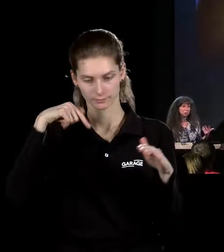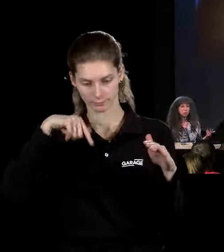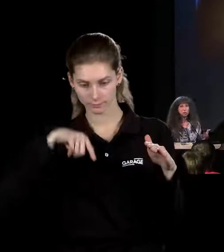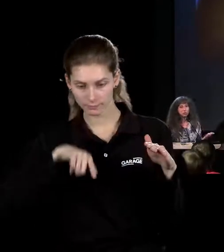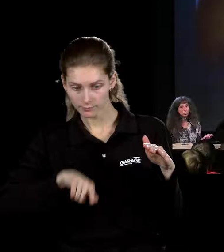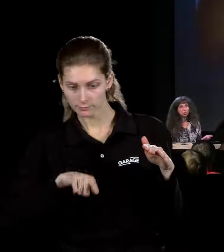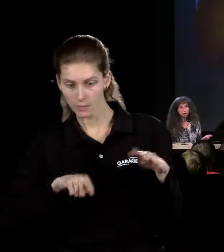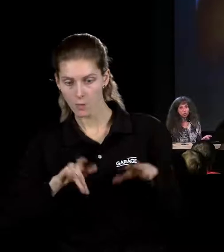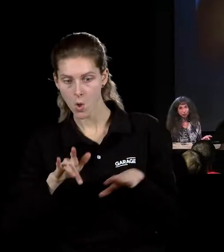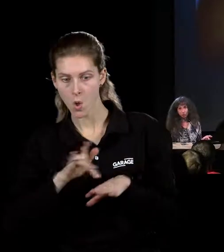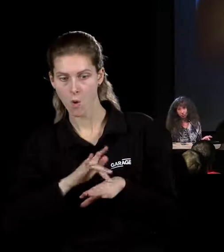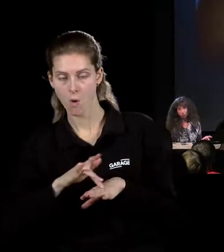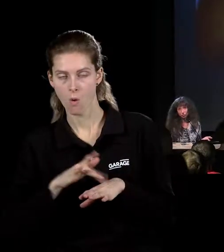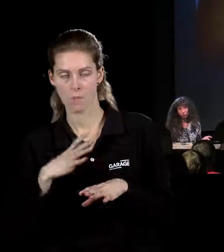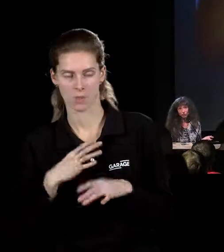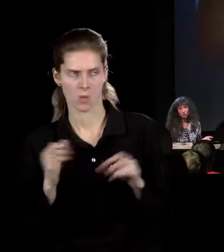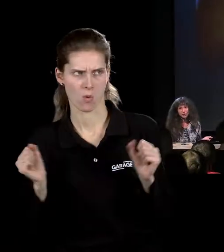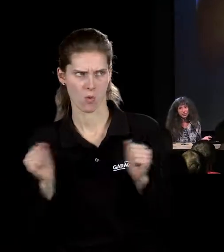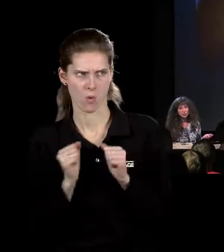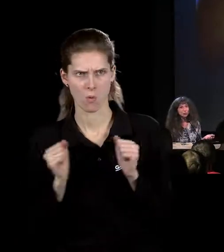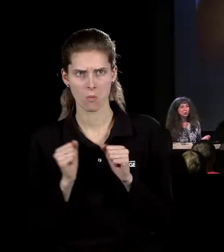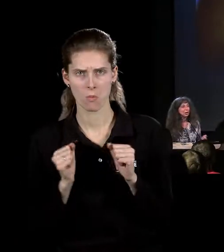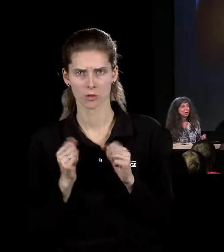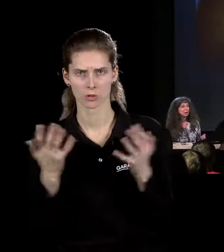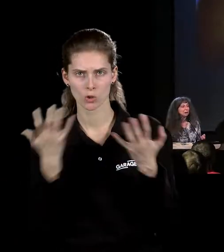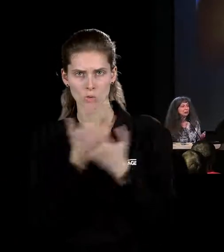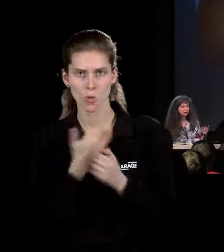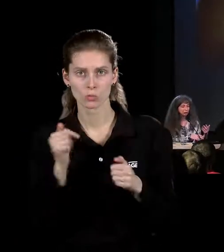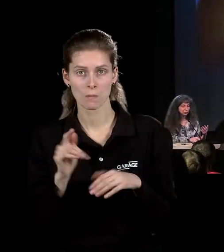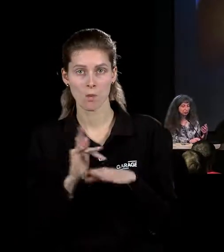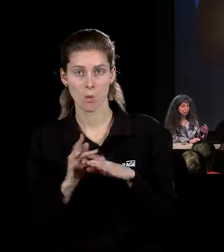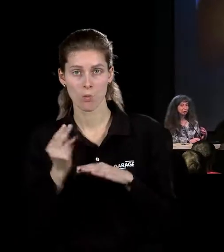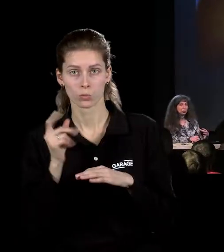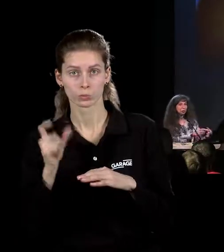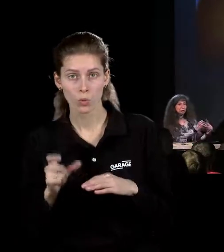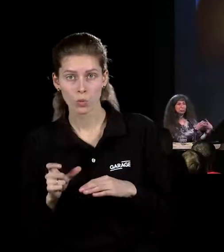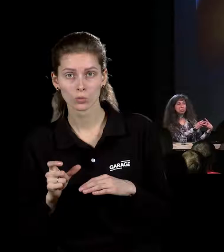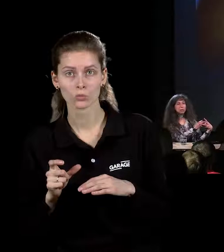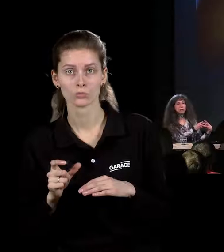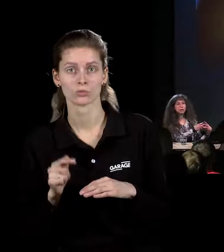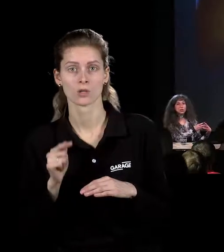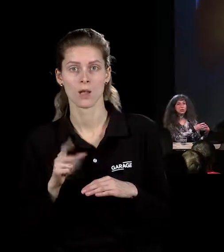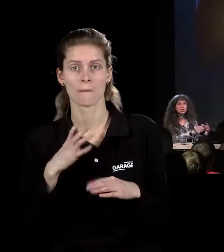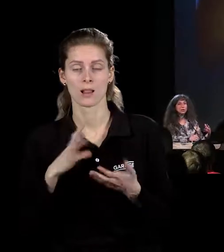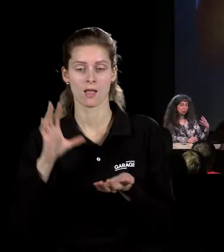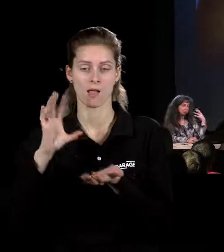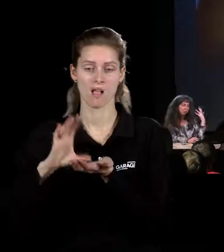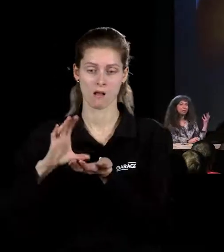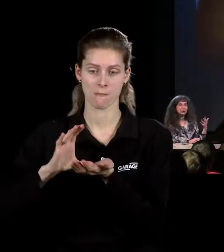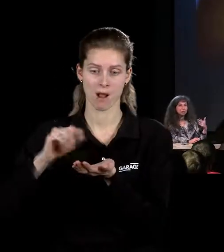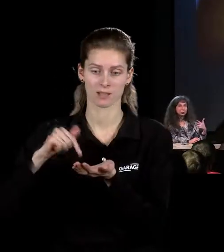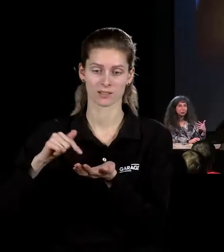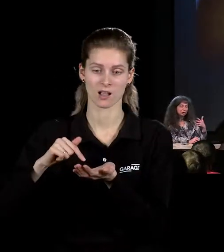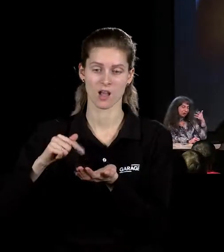обнаженного, это почему-то было холодное время года, ночью, у него была банка червей, которых